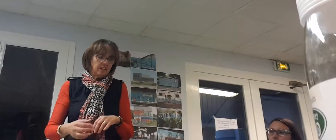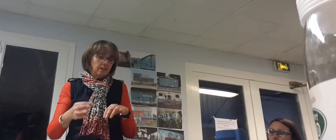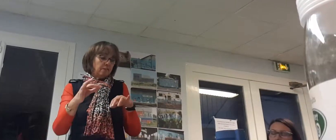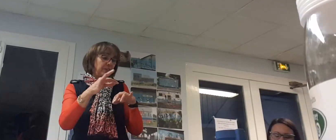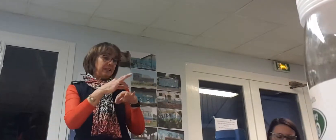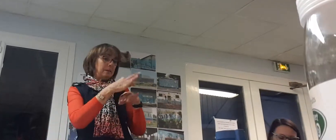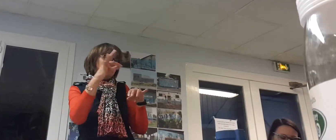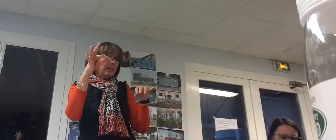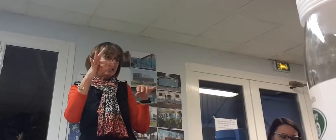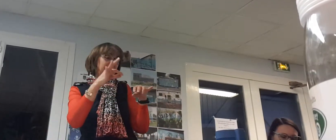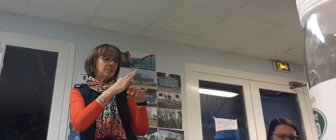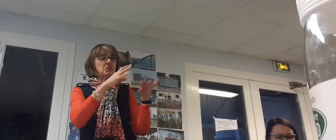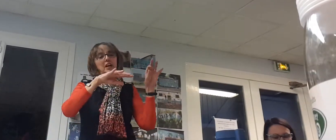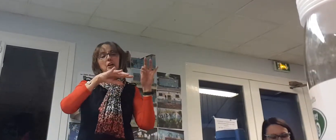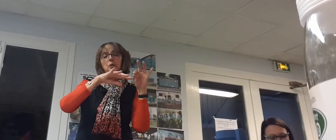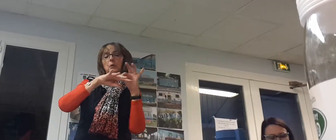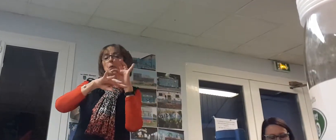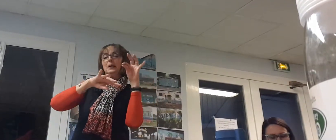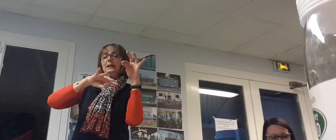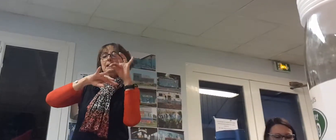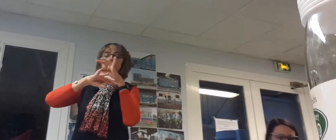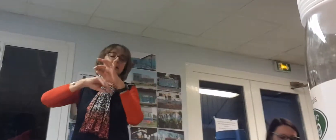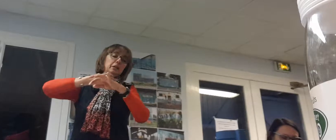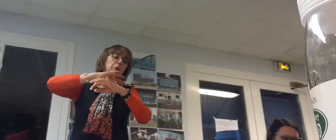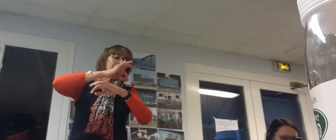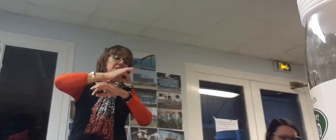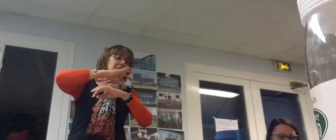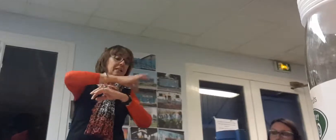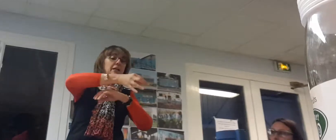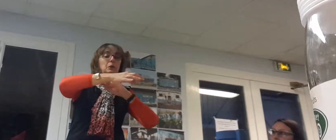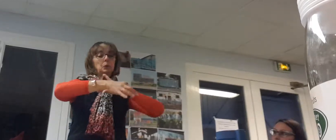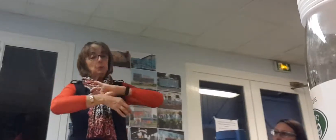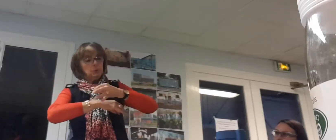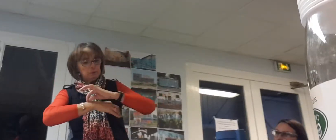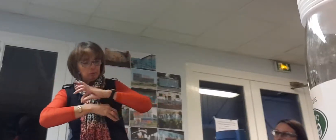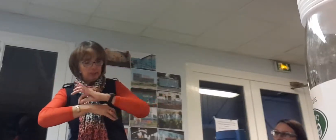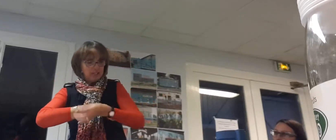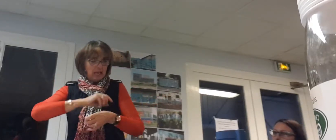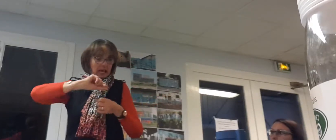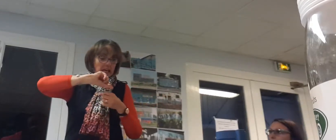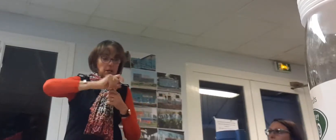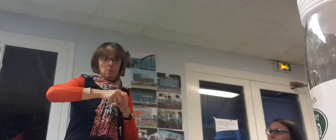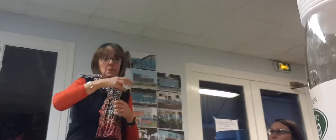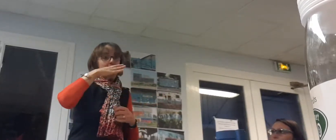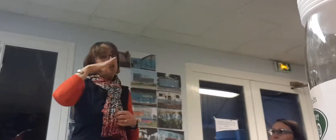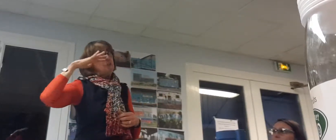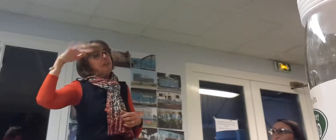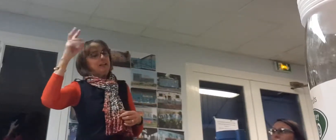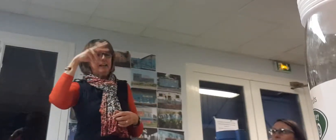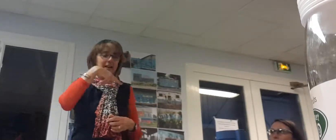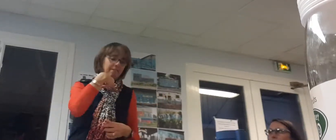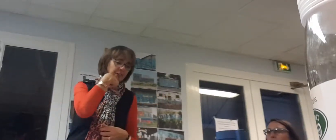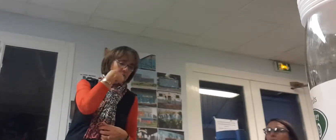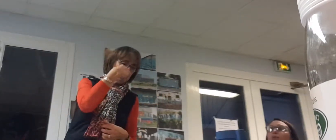Elle avait des bagues à chaque doigt, des tas de bracelets autour des poignets. Et puis elle chantait avec une